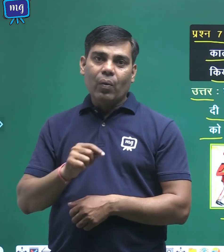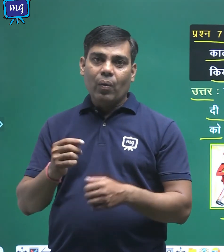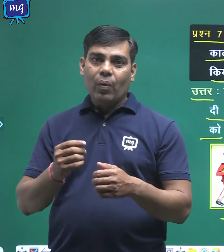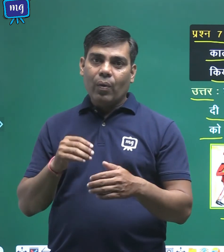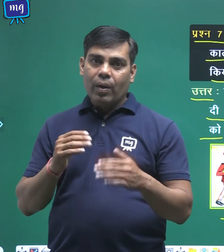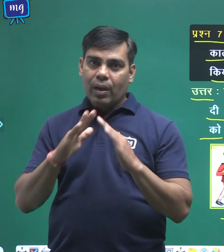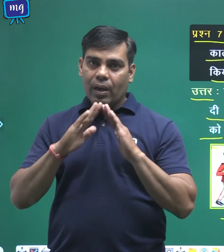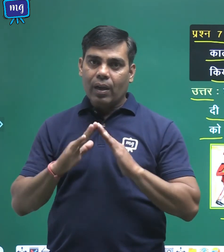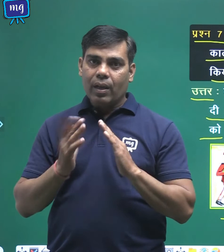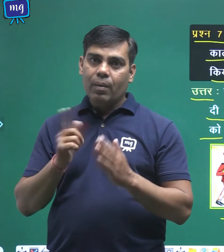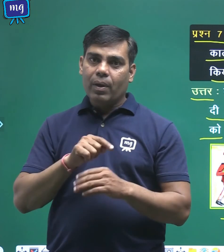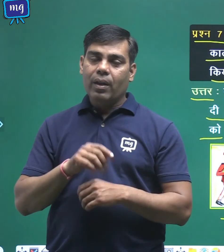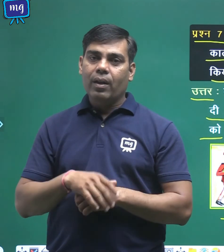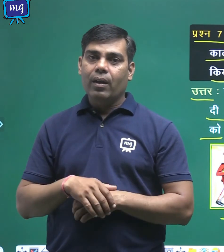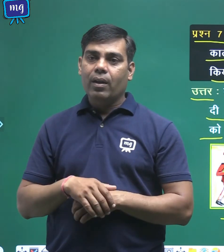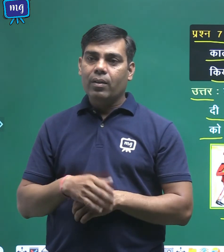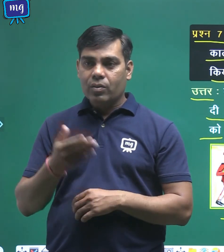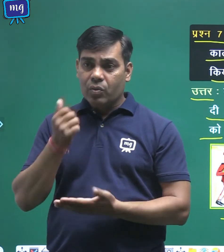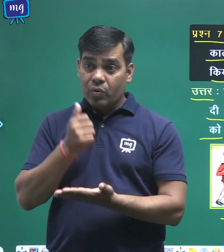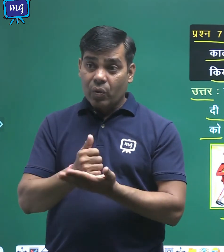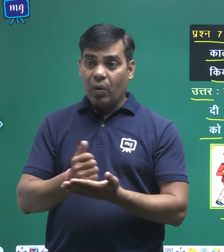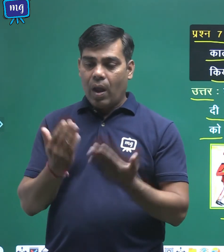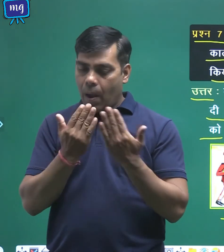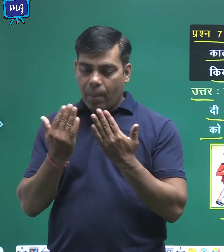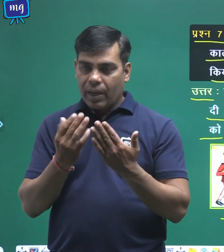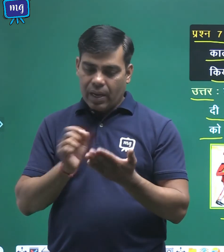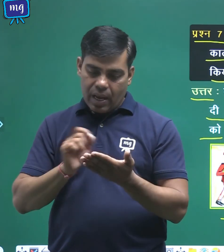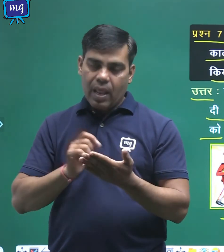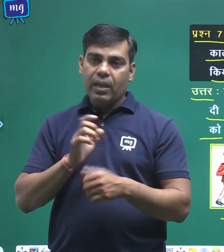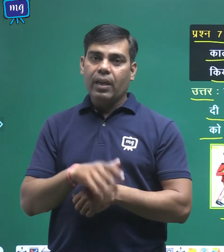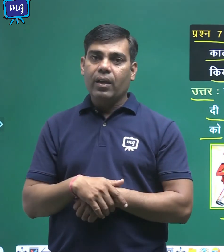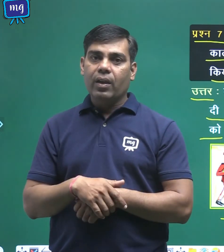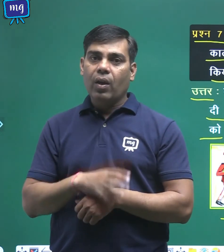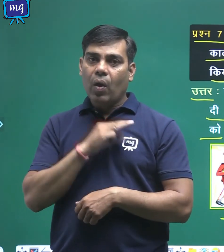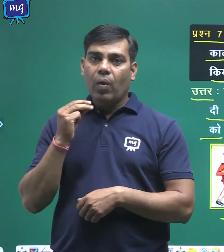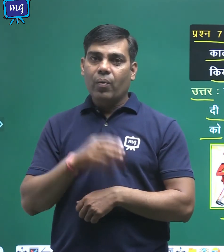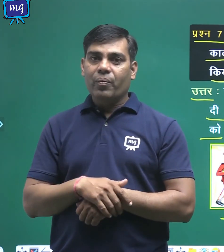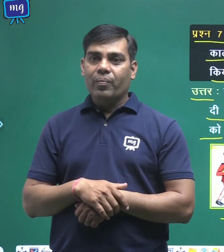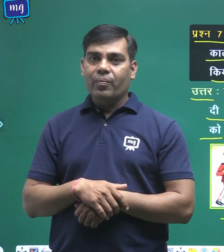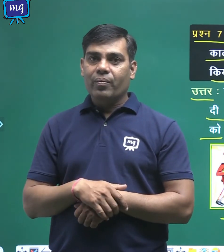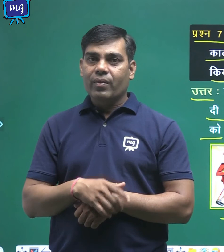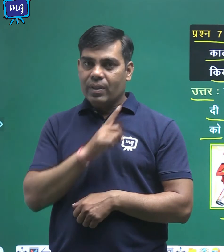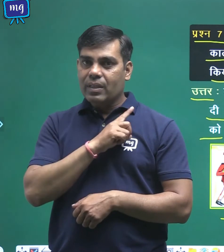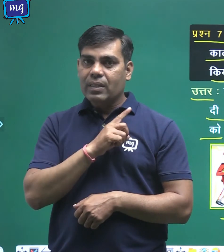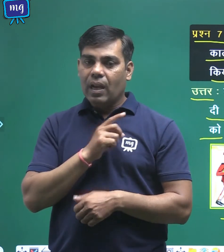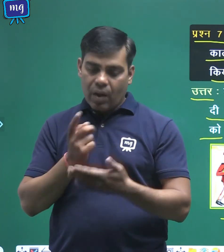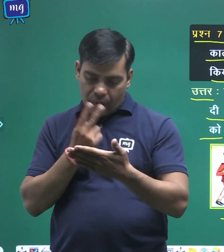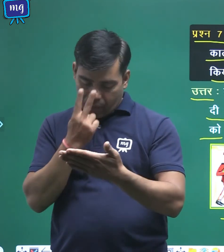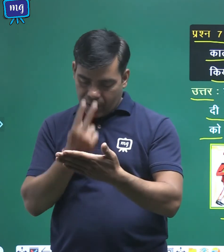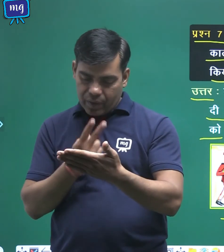पर अवश्य पढ़ें, लिखें और इसका